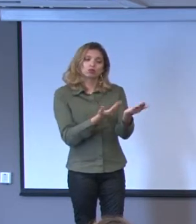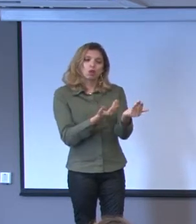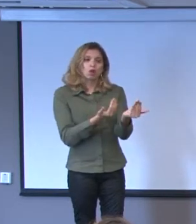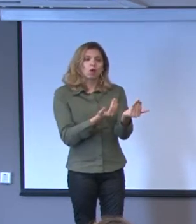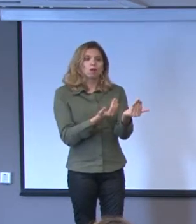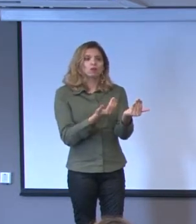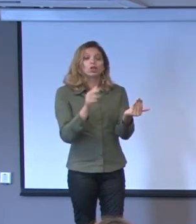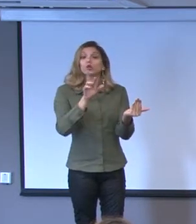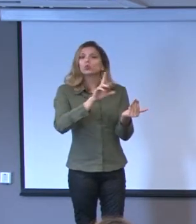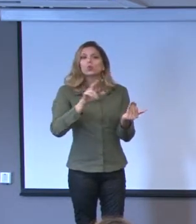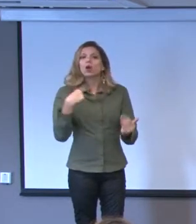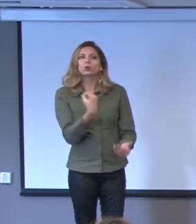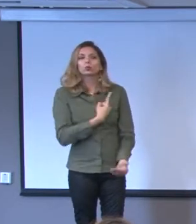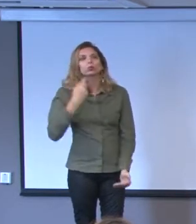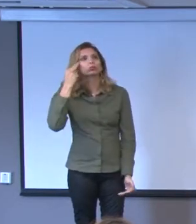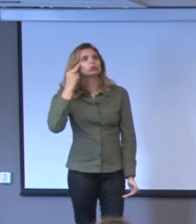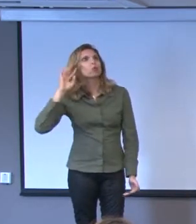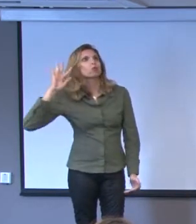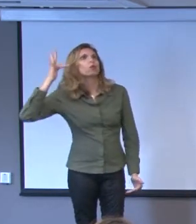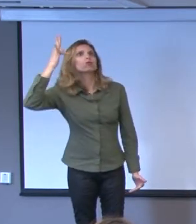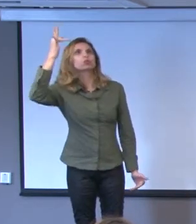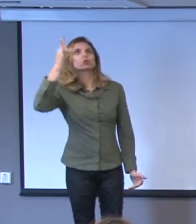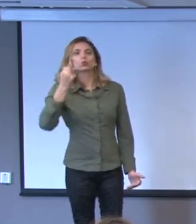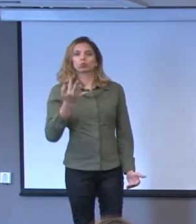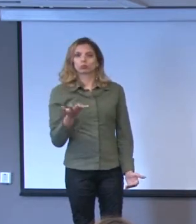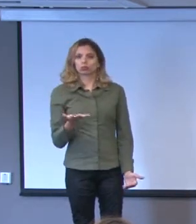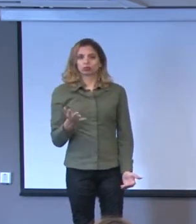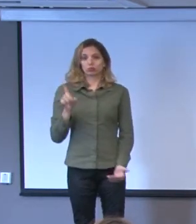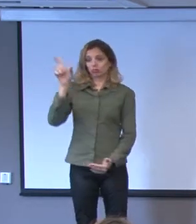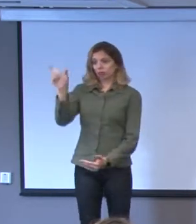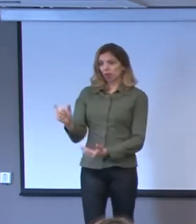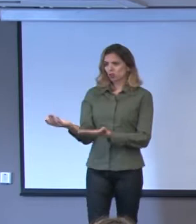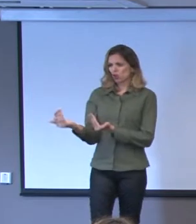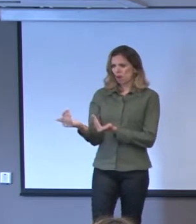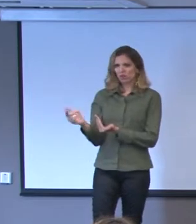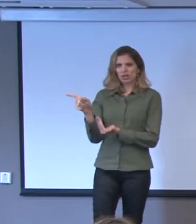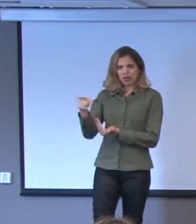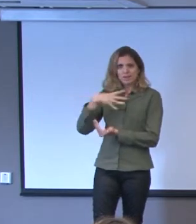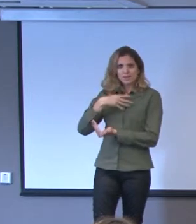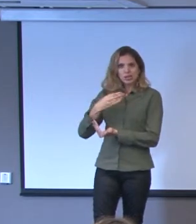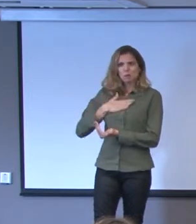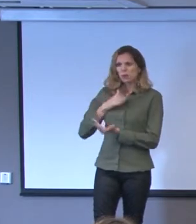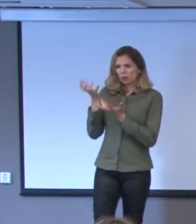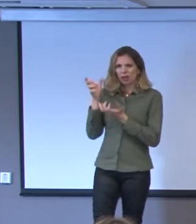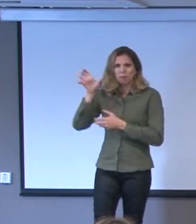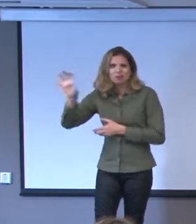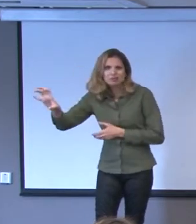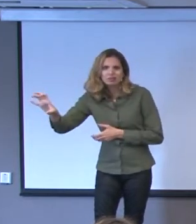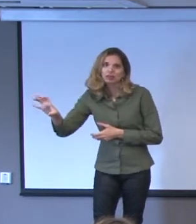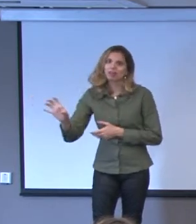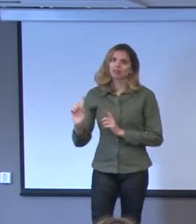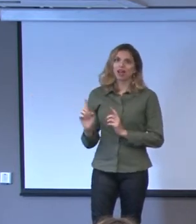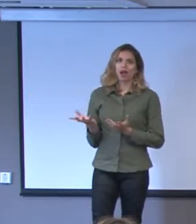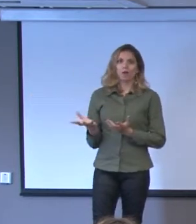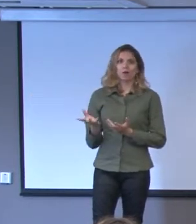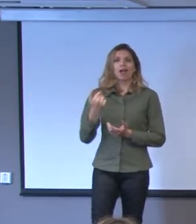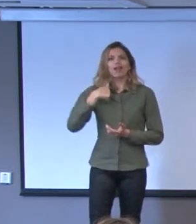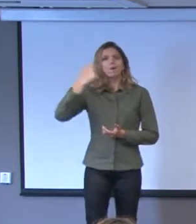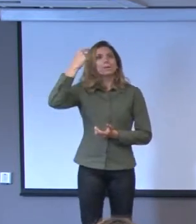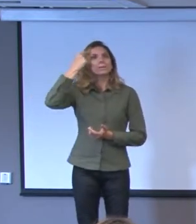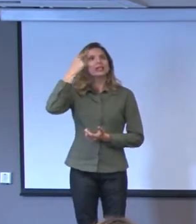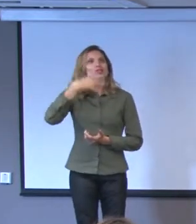que não é o nosso sonho, né, de filho. Né? Acho que o nosso sonho de filho é o